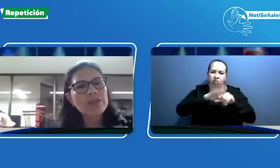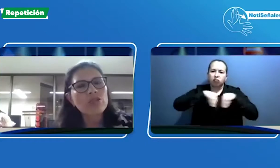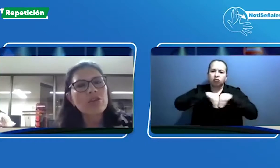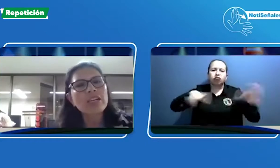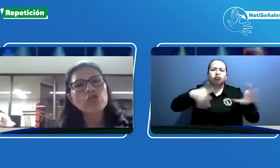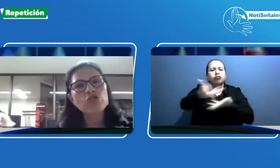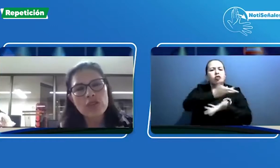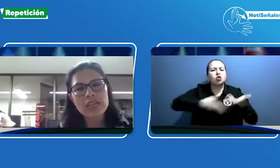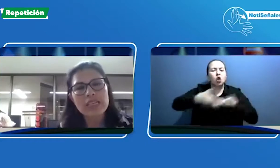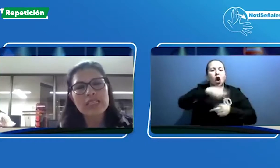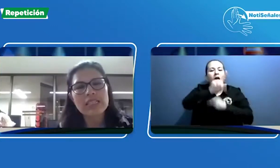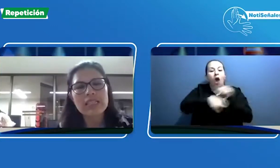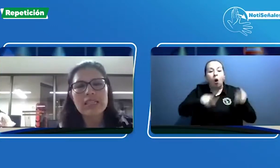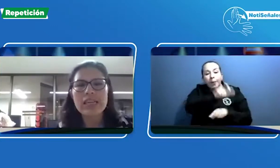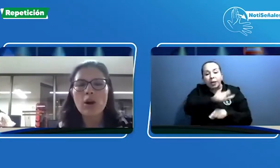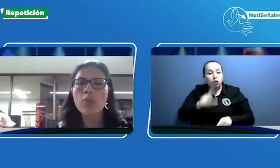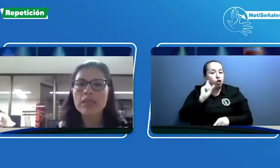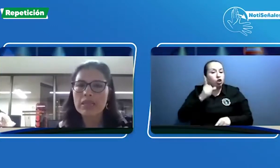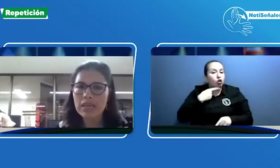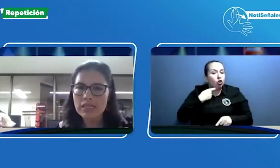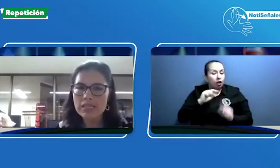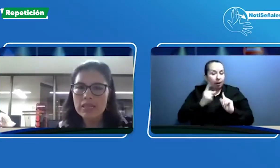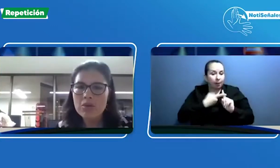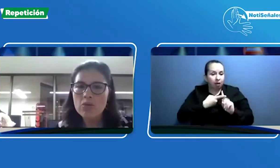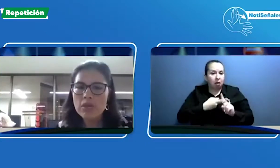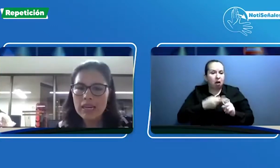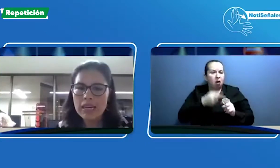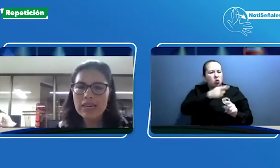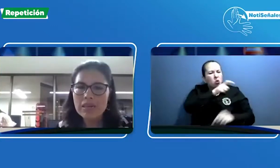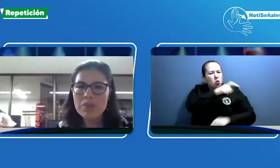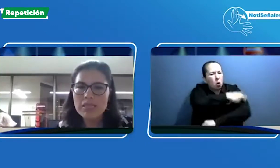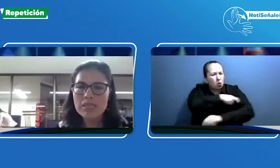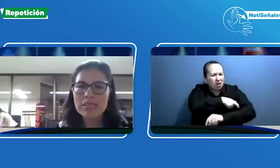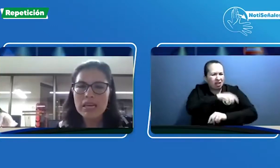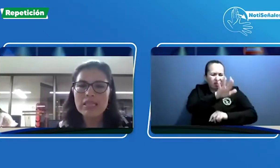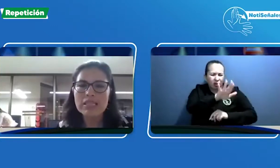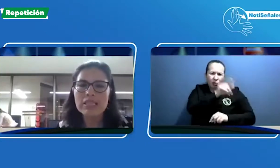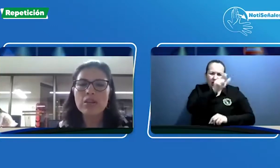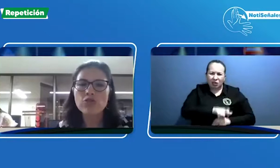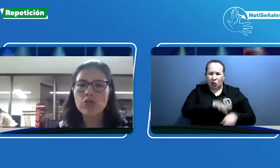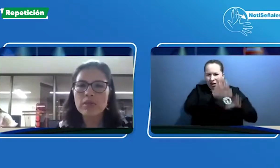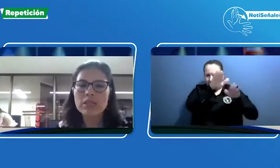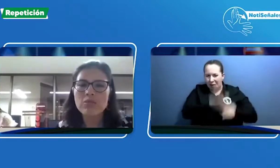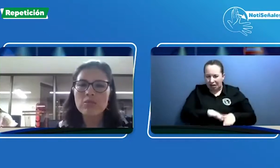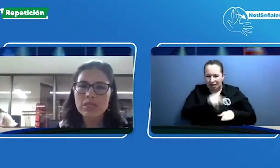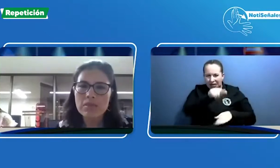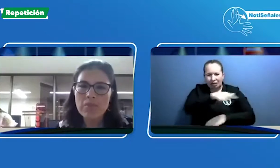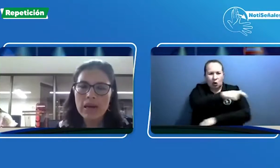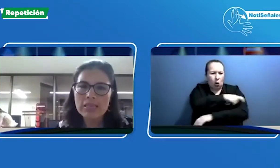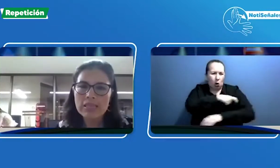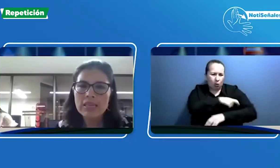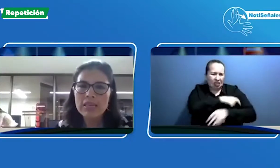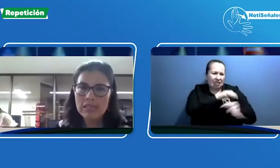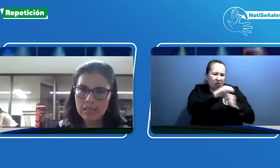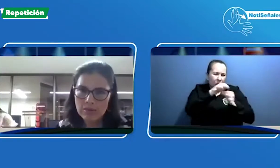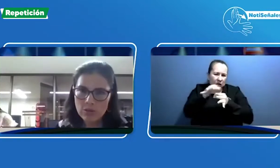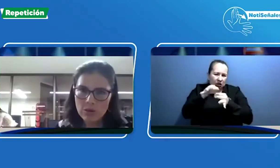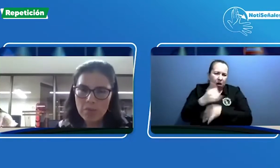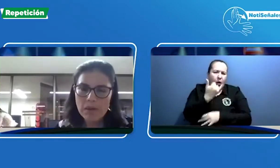algunas personas sordas de comités, que eran representantes en los comités municipales